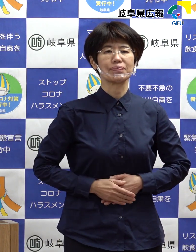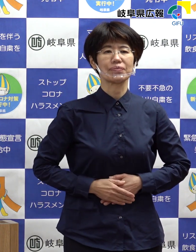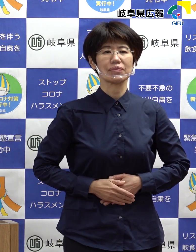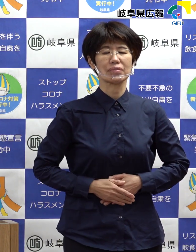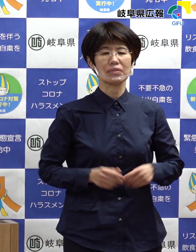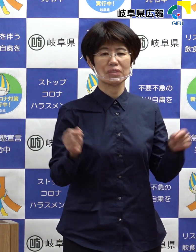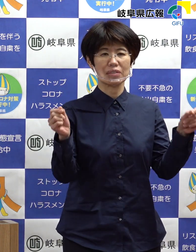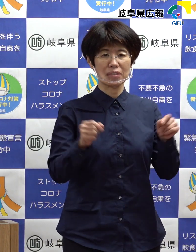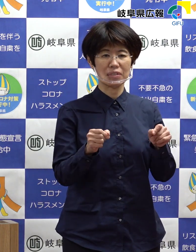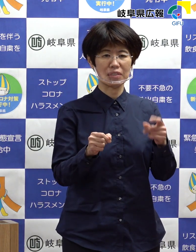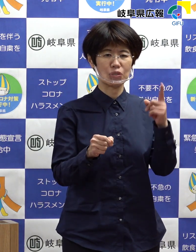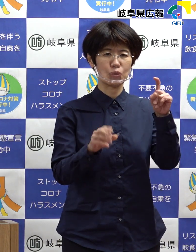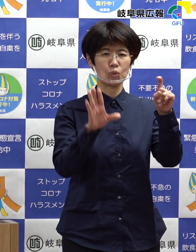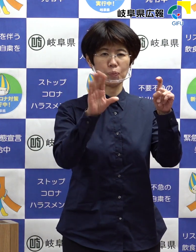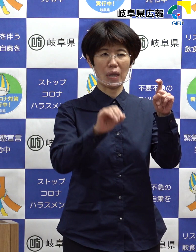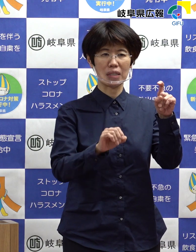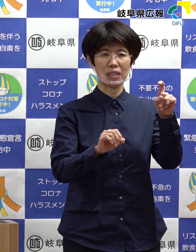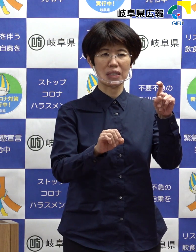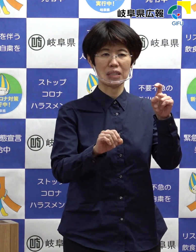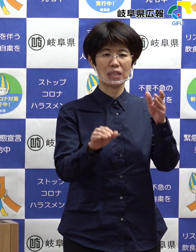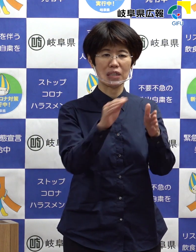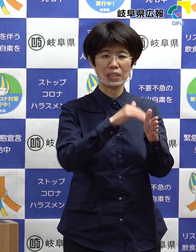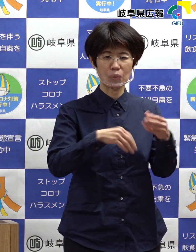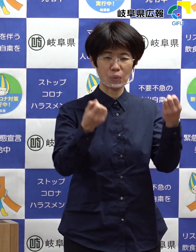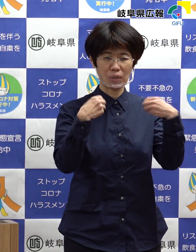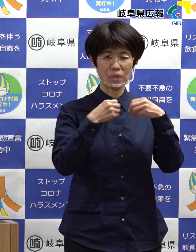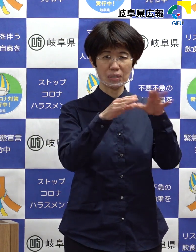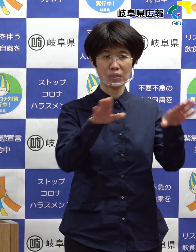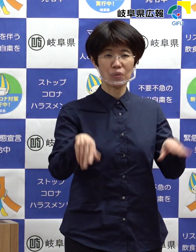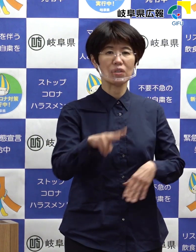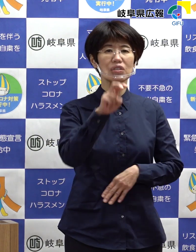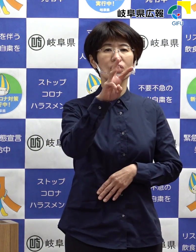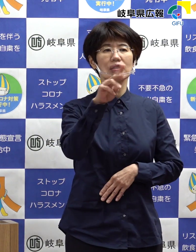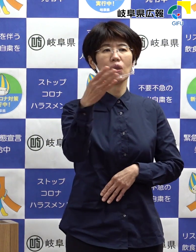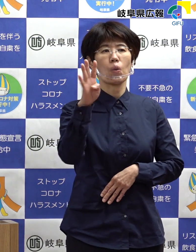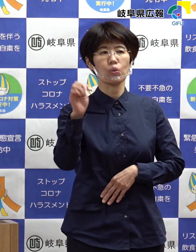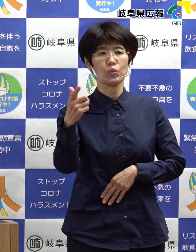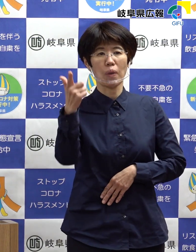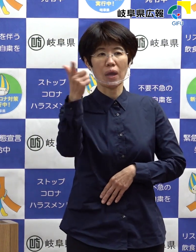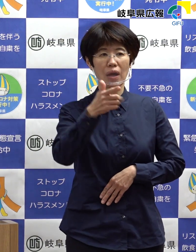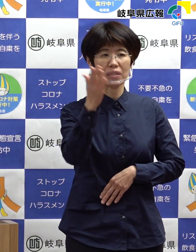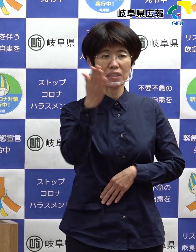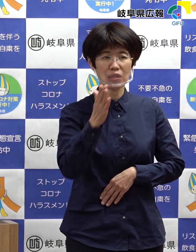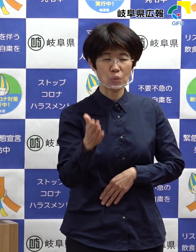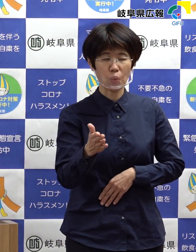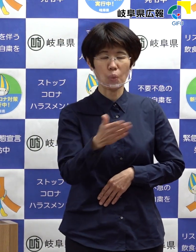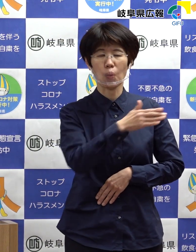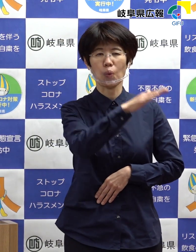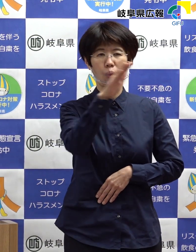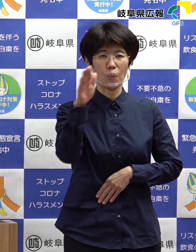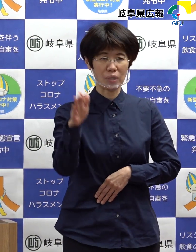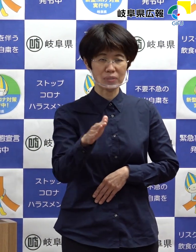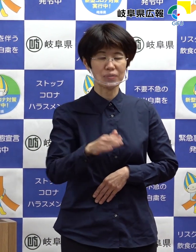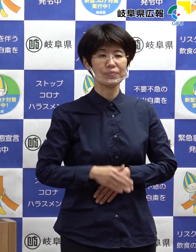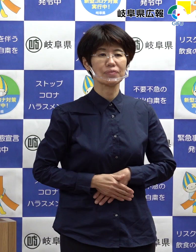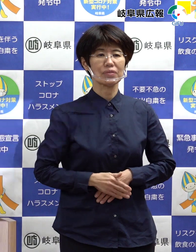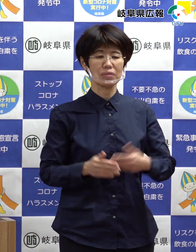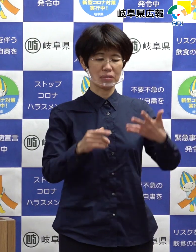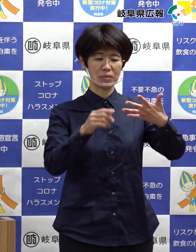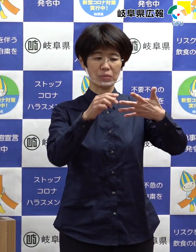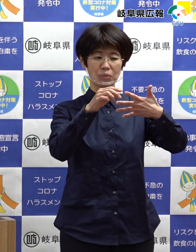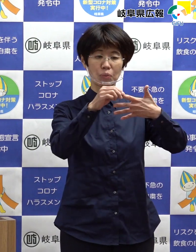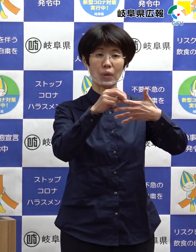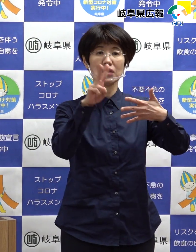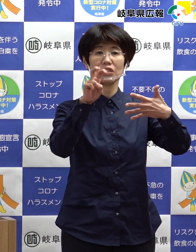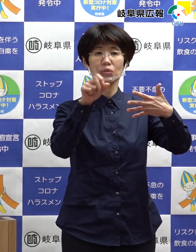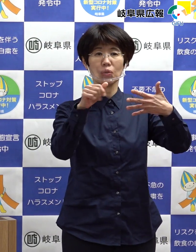直近1週間の10万人当たりの新規感染者数は 23.46 ということであります。まあ、ステージ4は25です